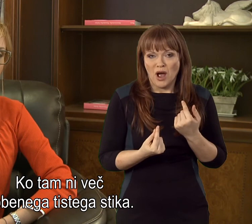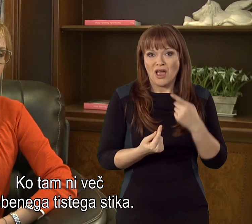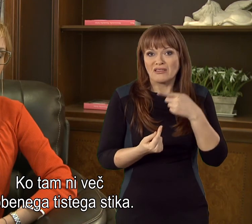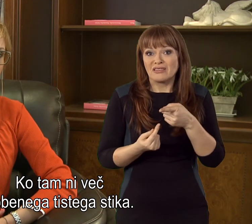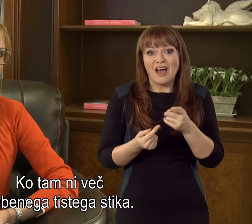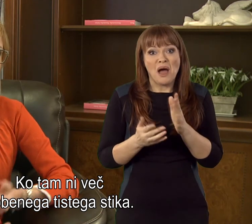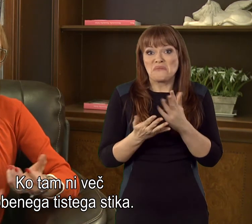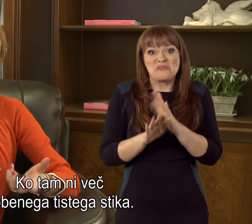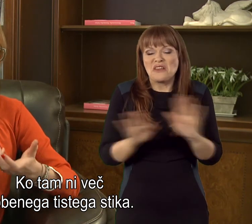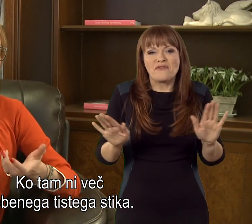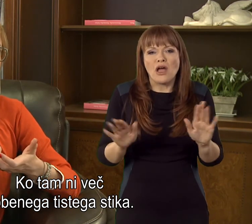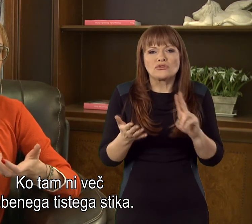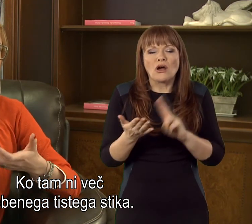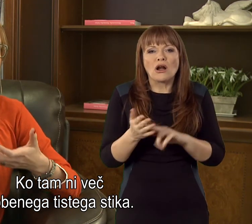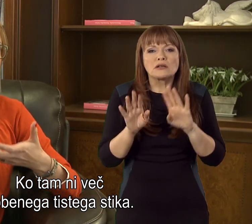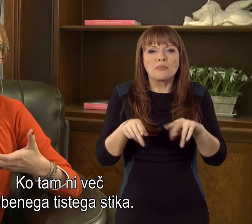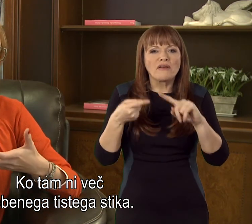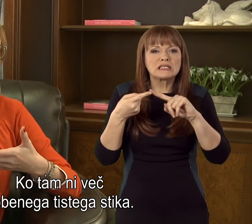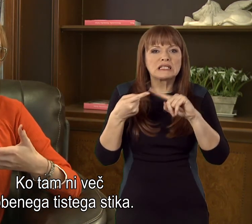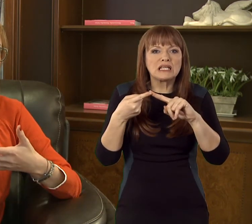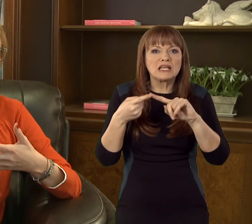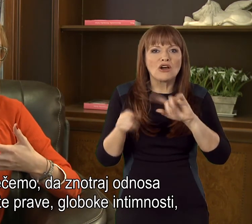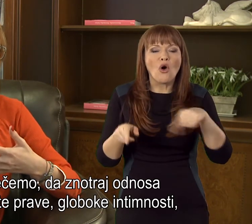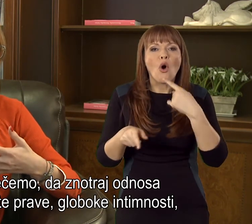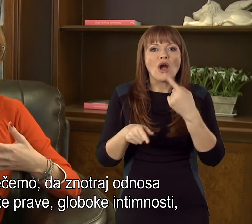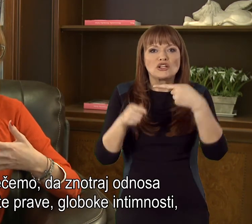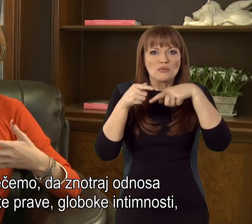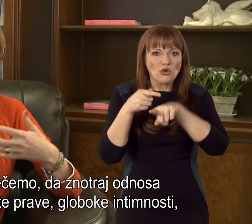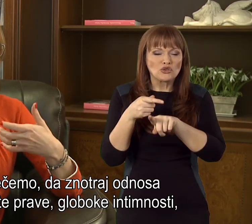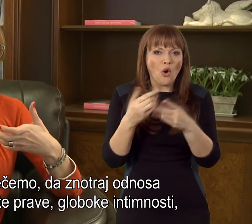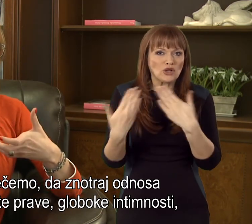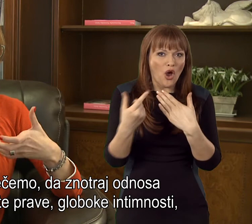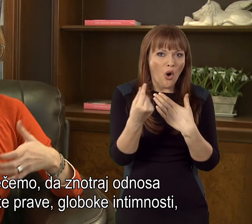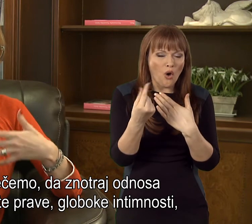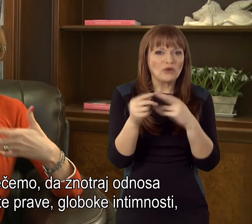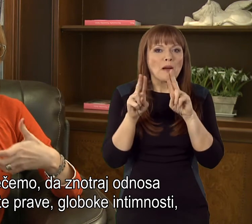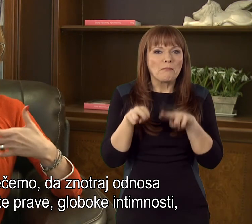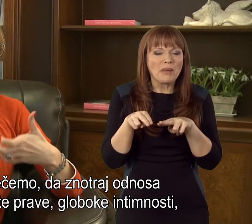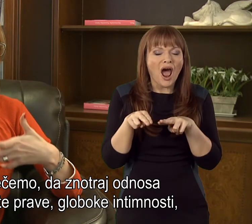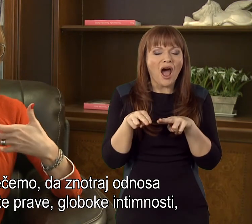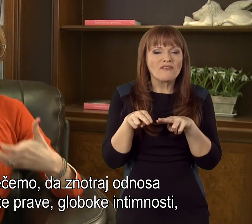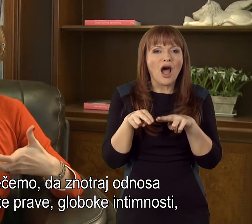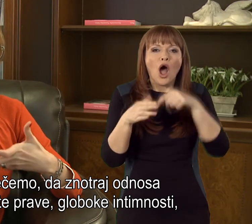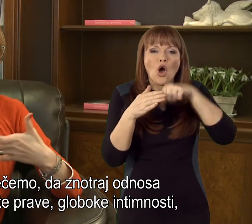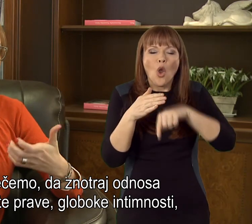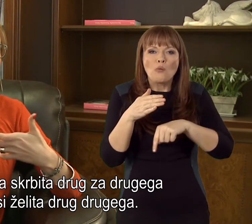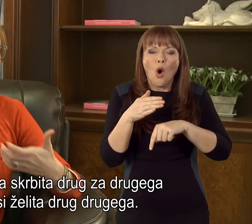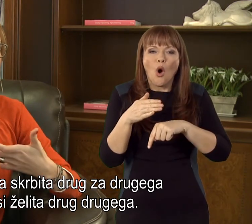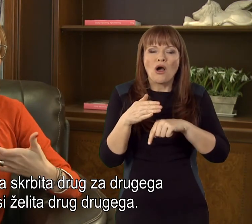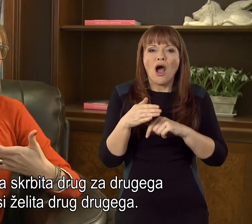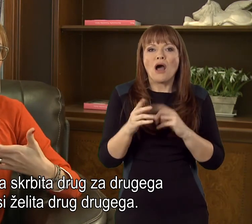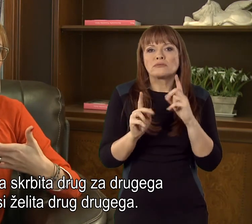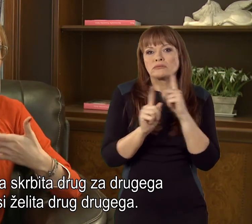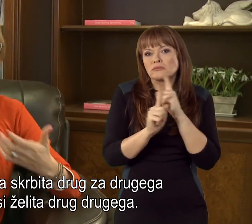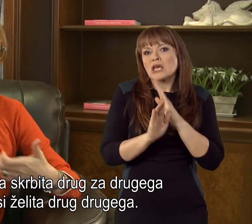tam več ni nobenega res tistega stika, ko mi rečemo, da je znotraj odnosa res prava, globoka intimnost, kjer dva